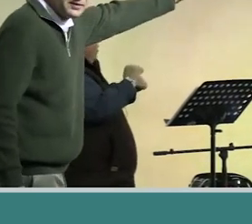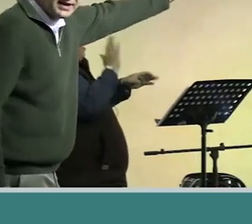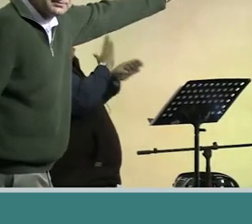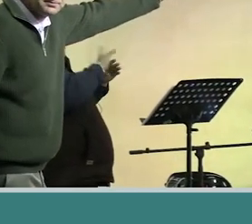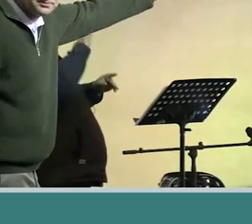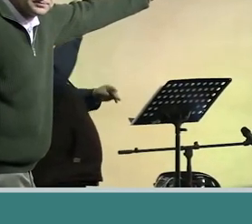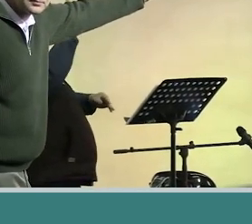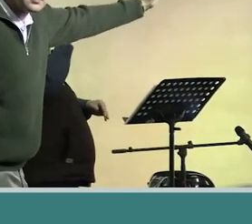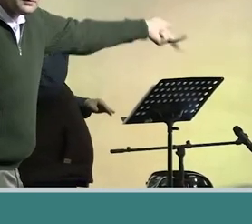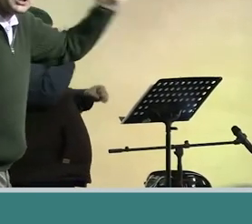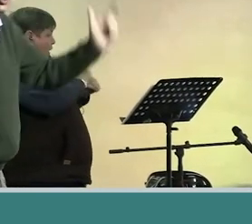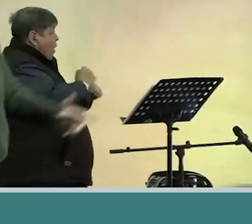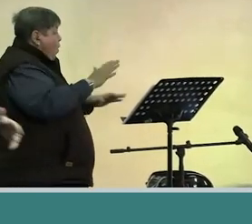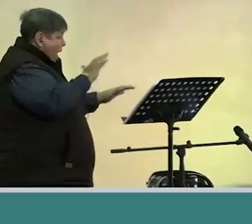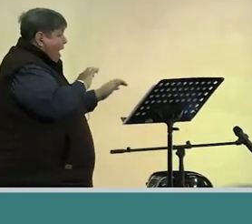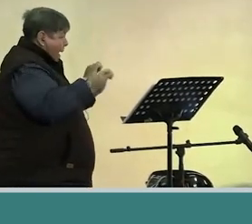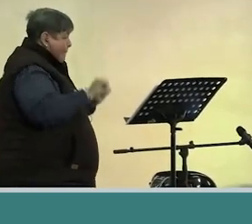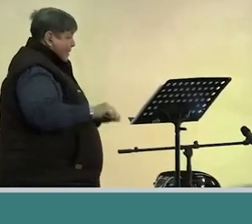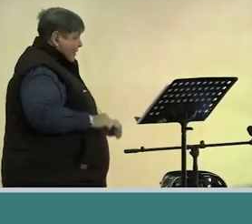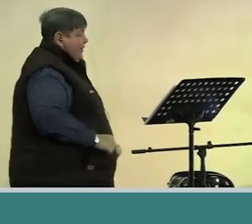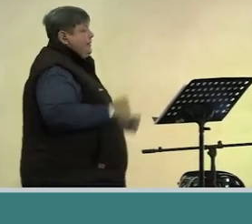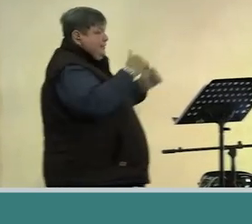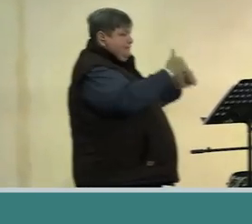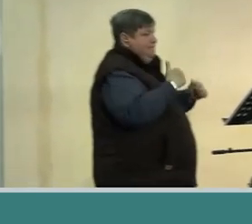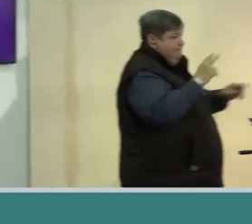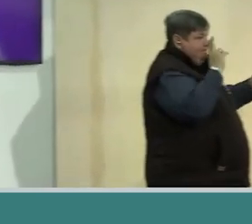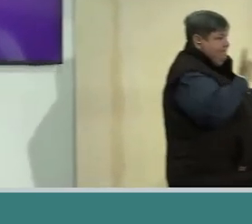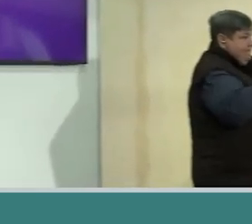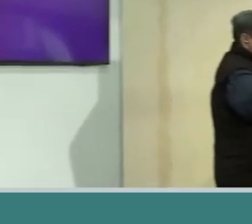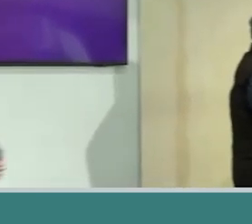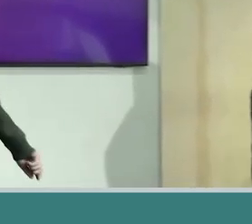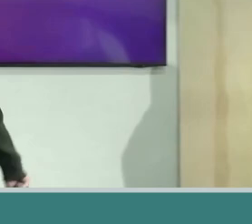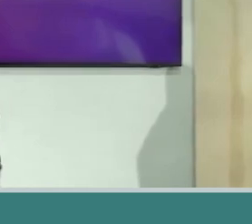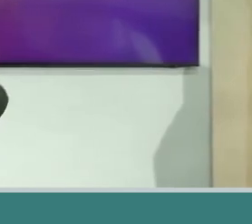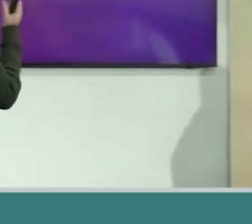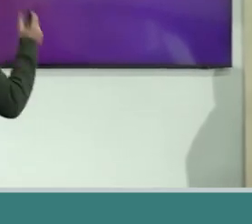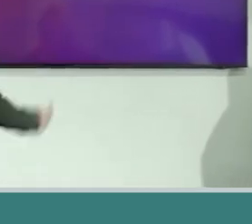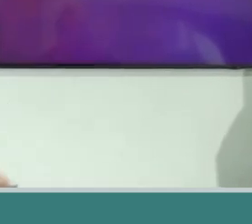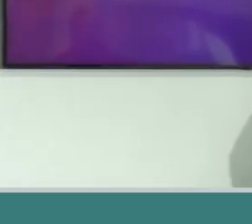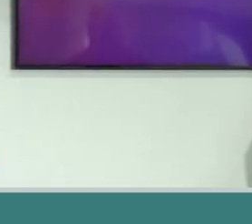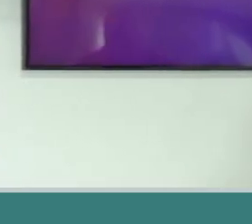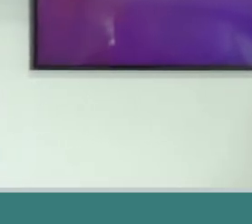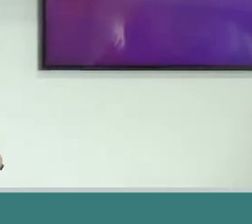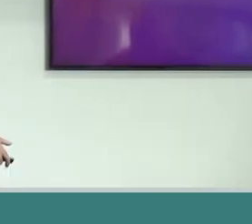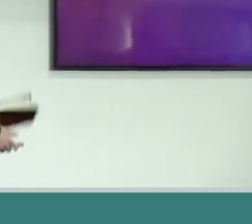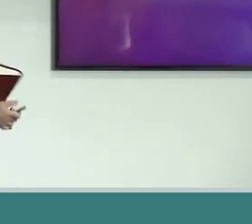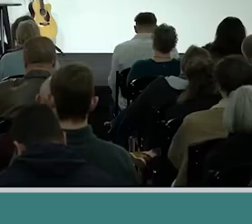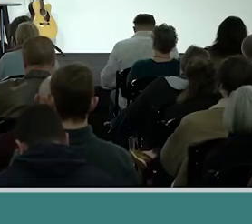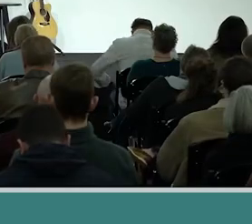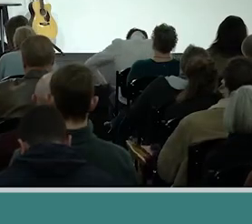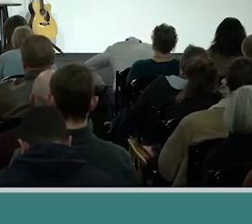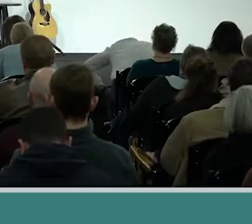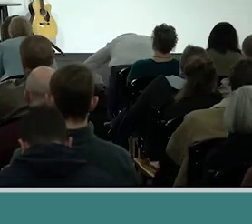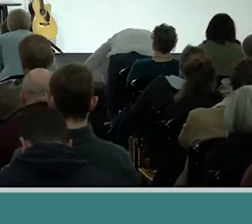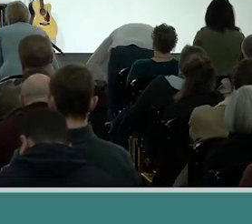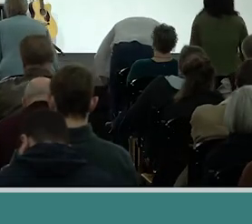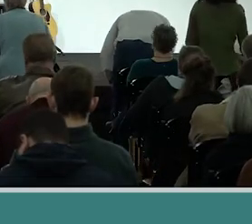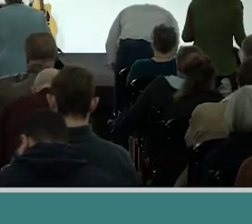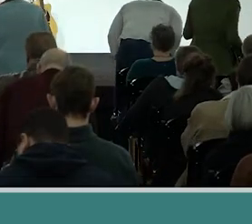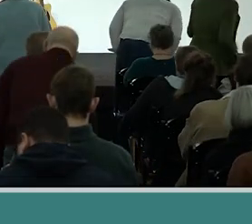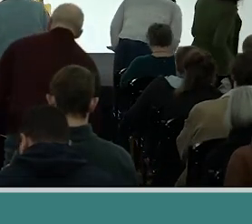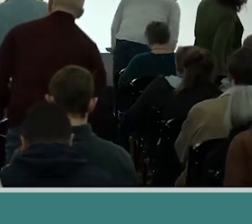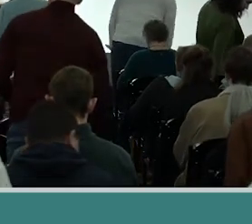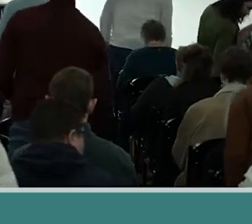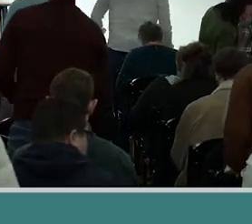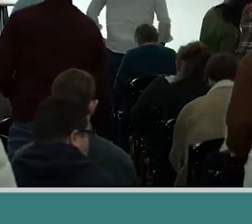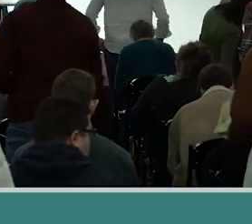vertrou amen so kom ons kyk na je as jy stoo so jy rechter voort voordat ons dit doen kom ons staan jers op kom ons staan jers op en dan hou jou bybel ek hoog